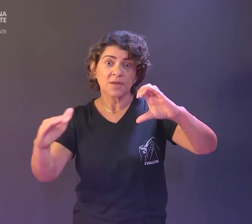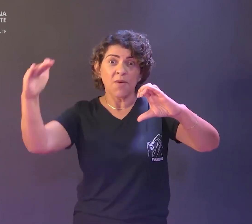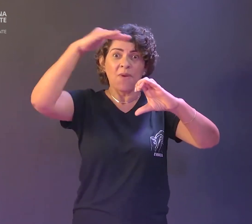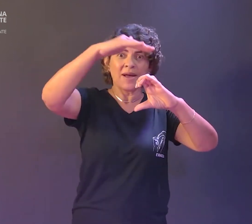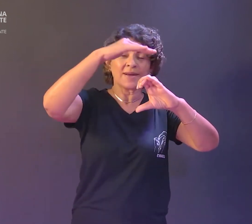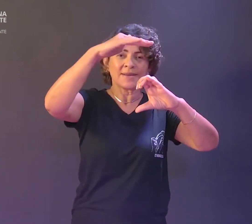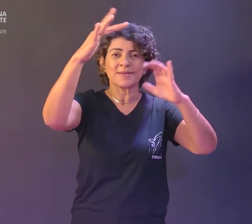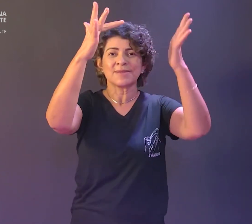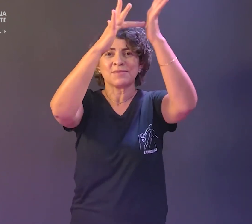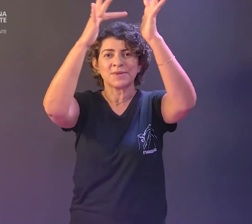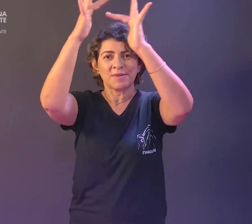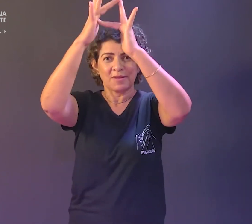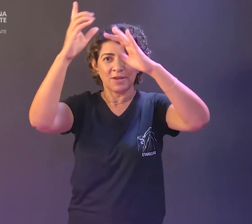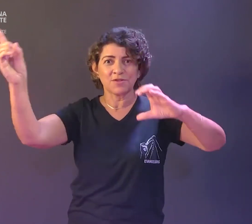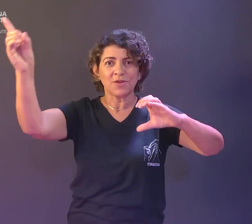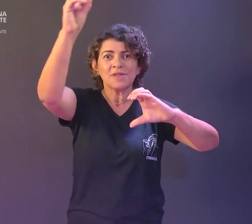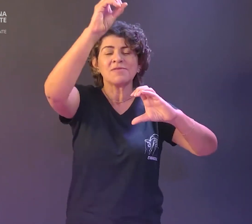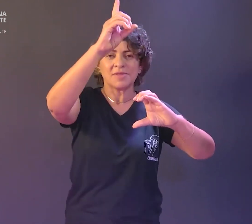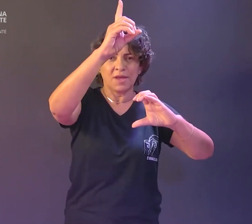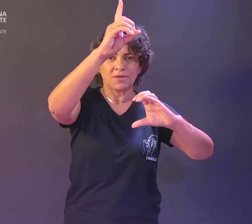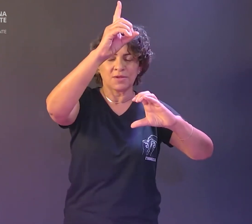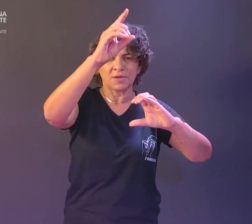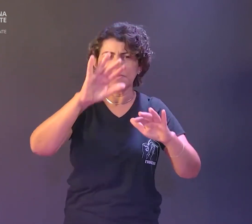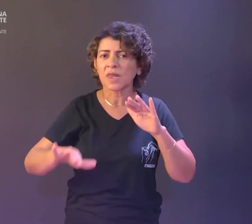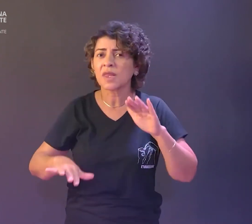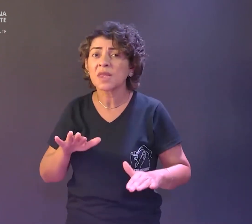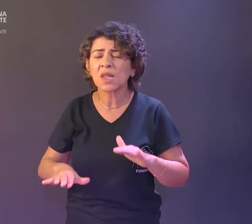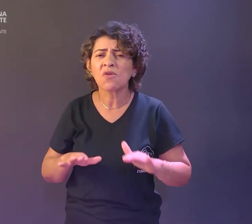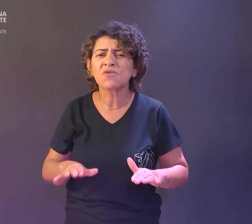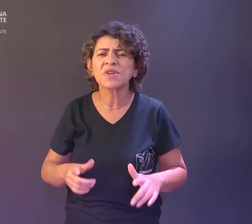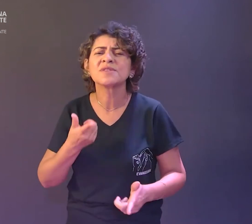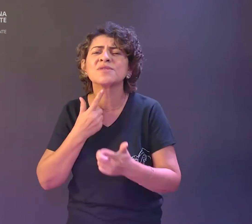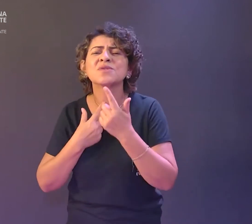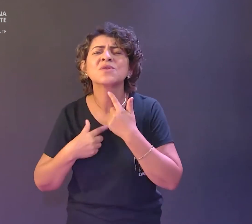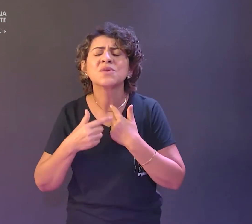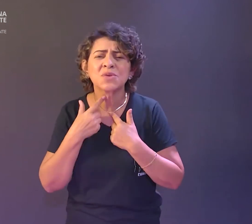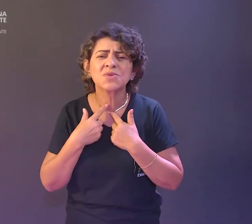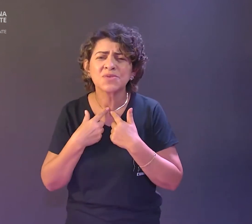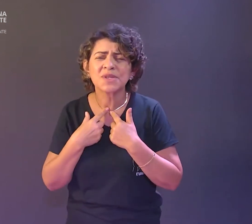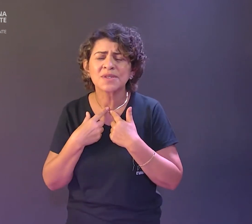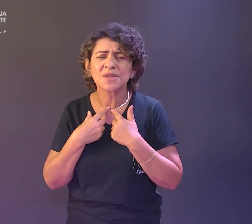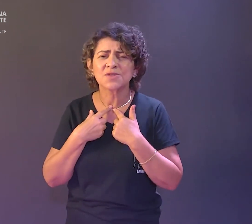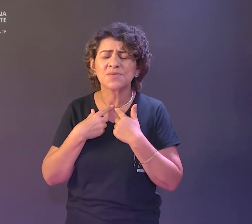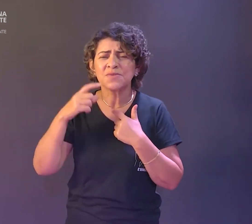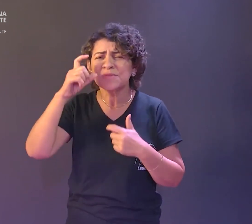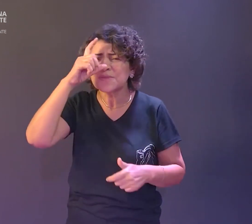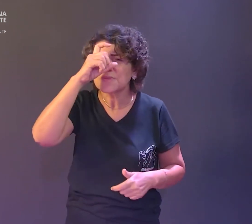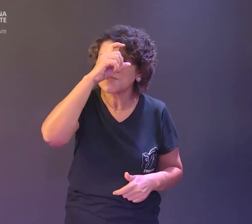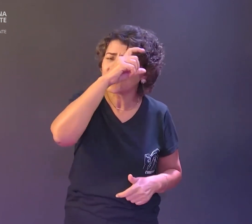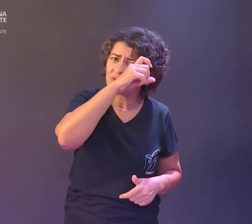Talvez seja o desejo intenso de ser rico ou de ser melhor na sua profissão. Quem sabe